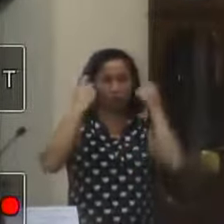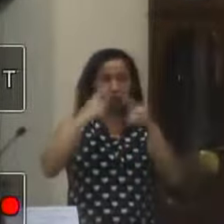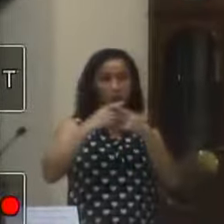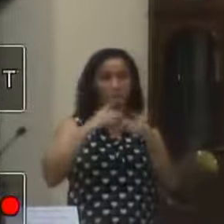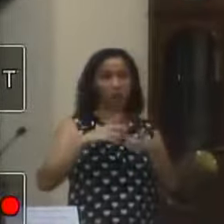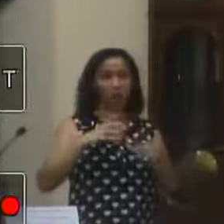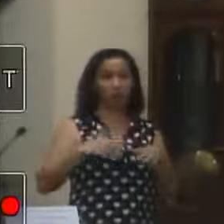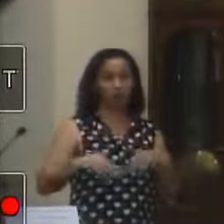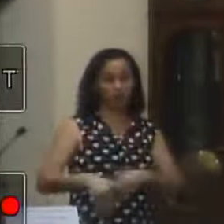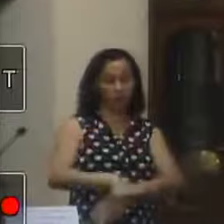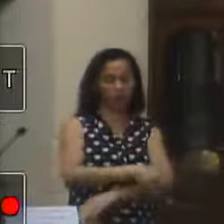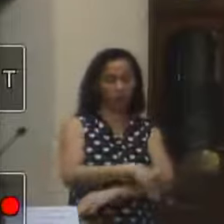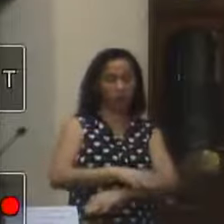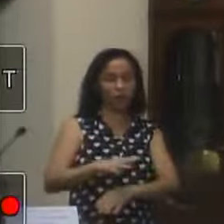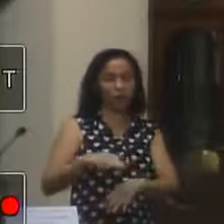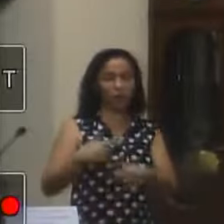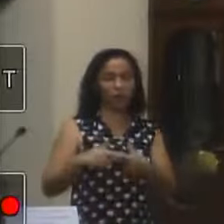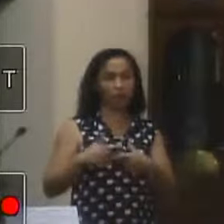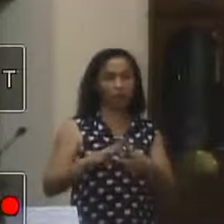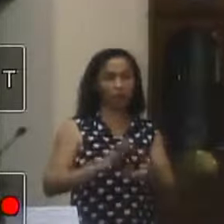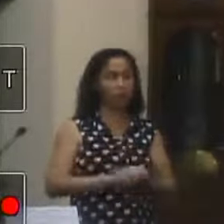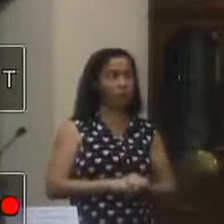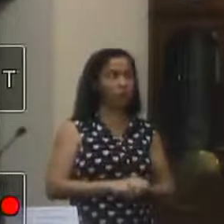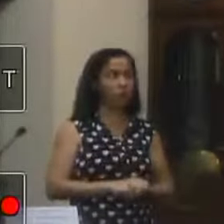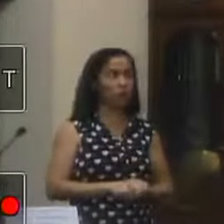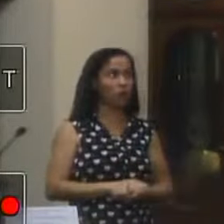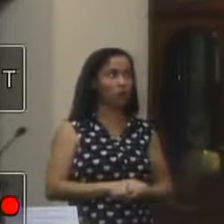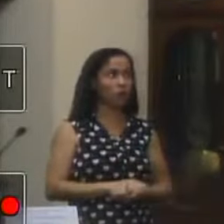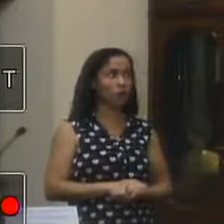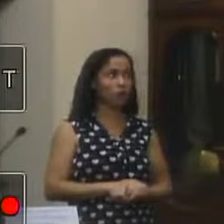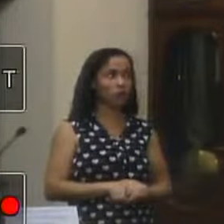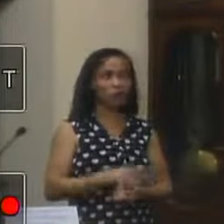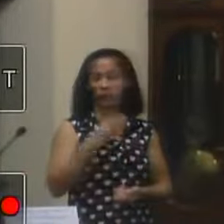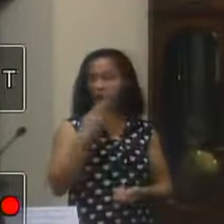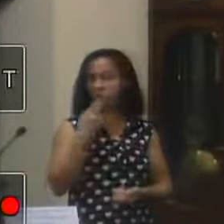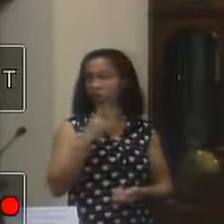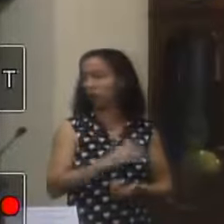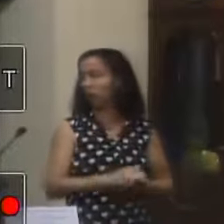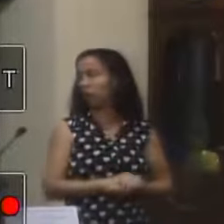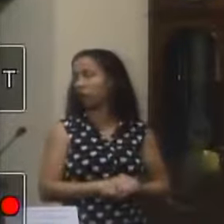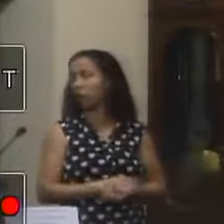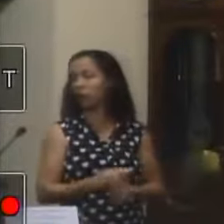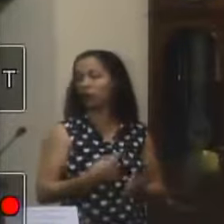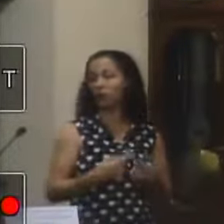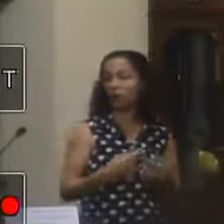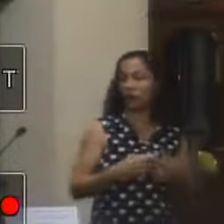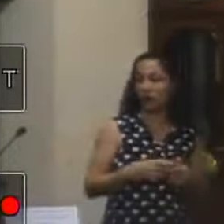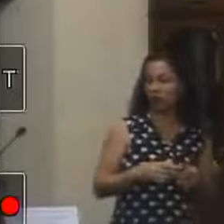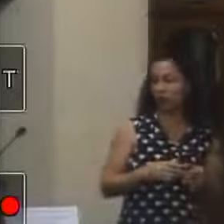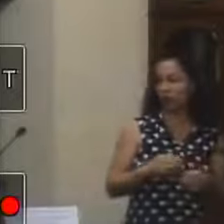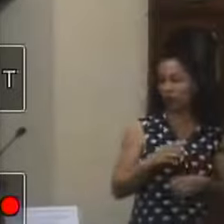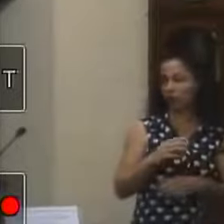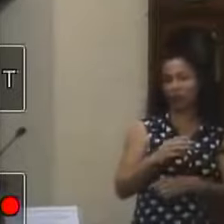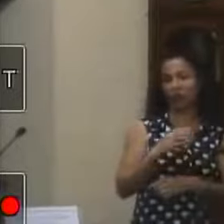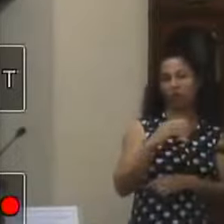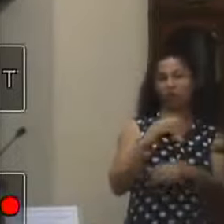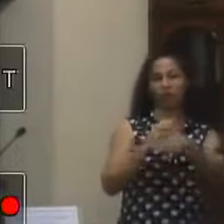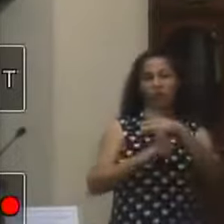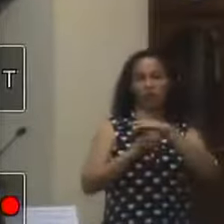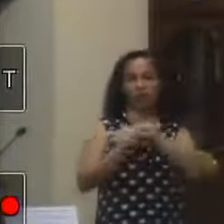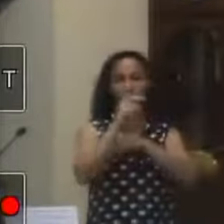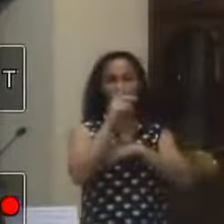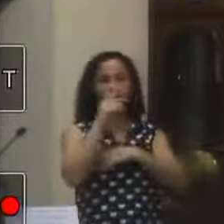é importante que a gente monitore isso. Eu falei isso com o César, ele falou que o César, que aqui a cidade estava muito preocupada em cuidar disso, vereador